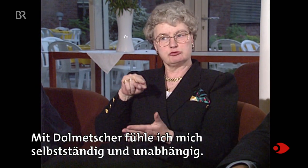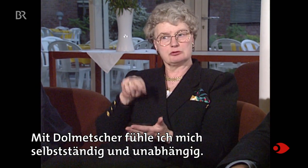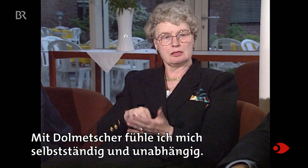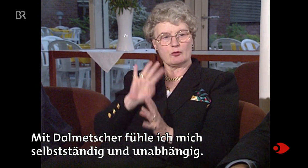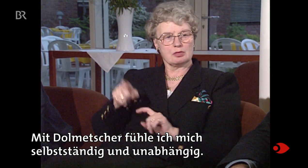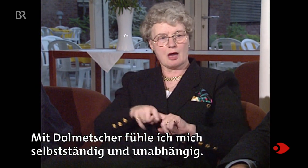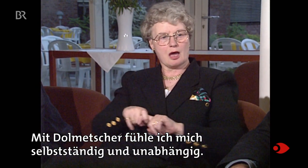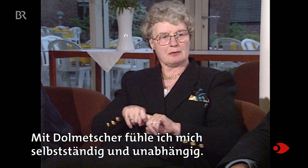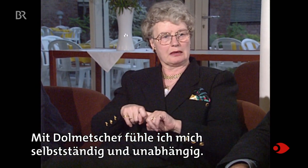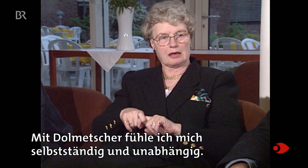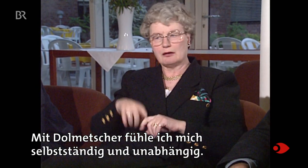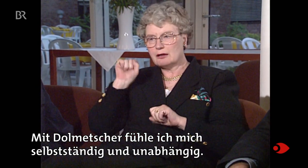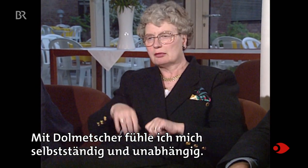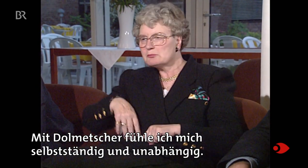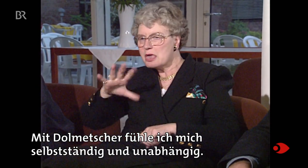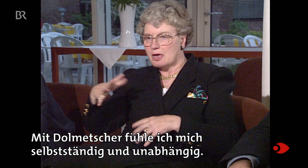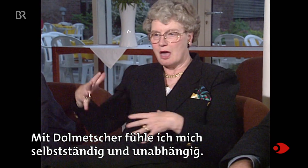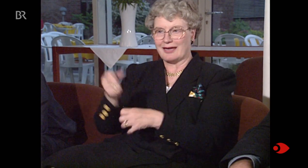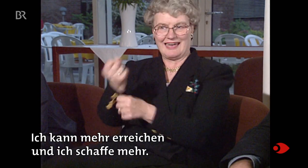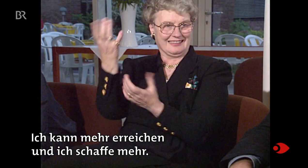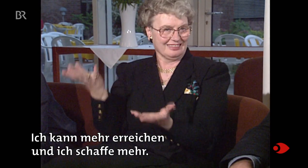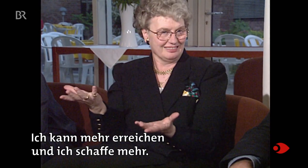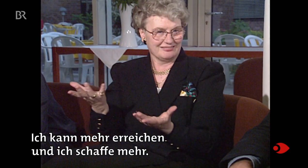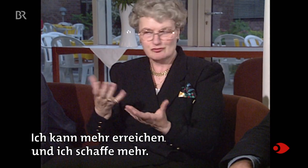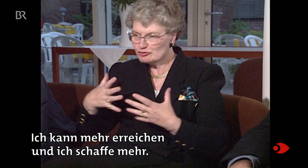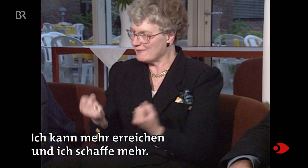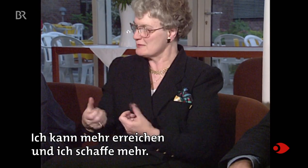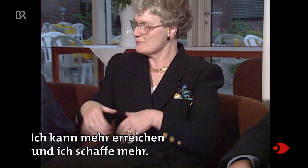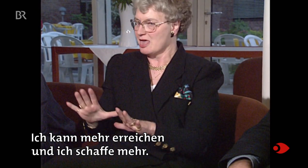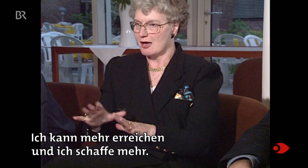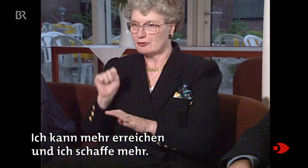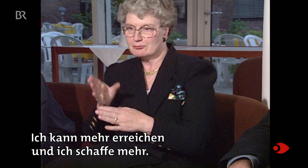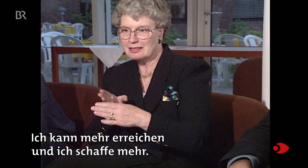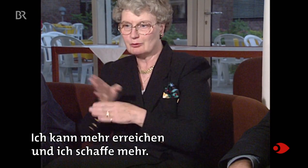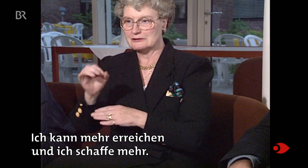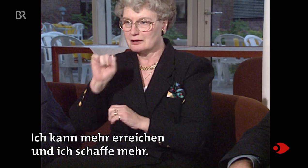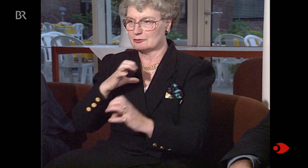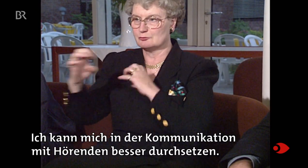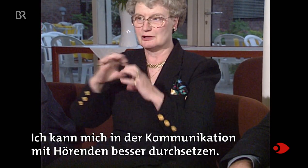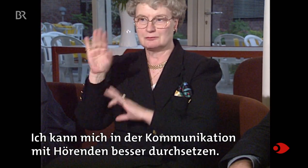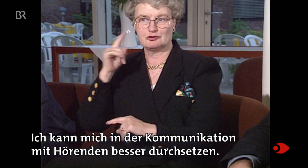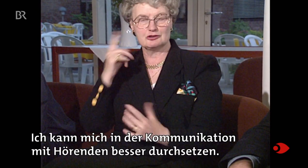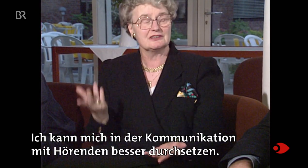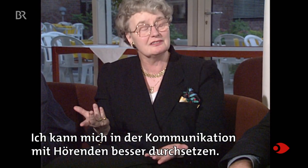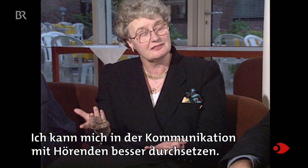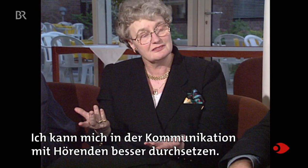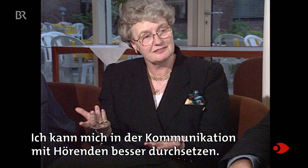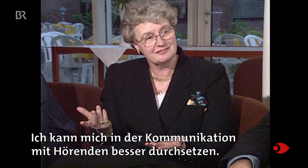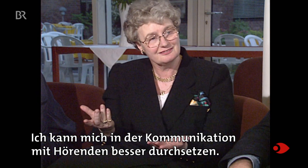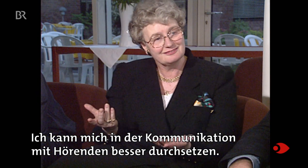fühle ich mich selbstständig und unabhängig. Ich kann mehr erreichen und ich schaffe mehr, kann mich in der Kommunikation mit